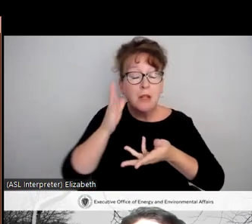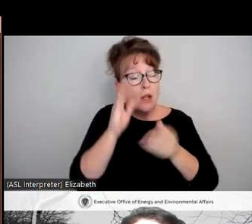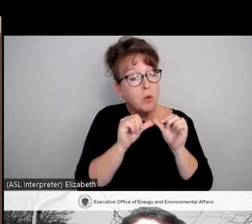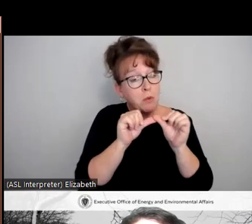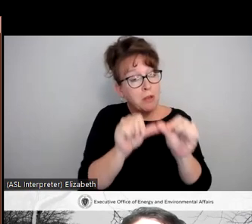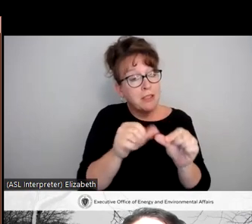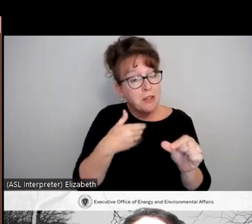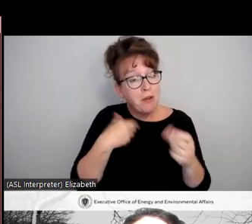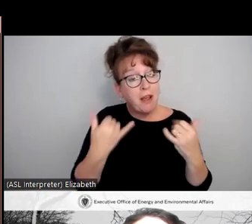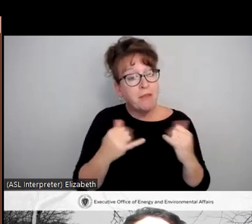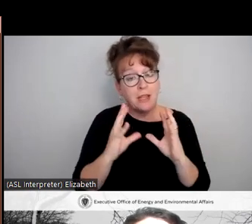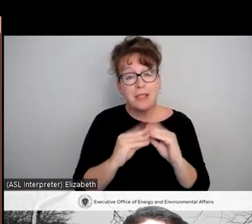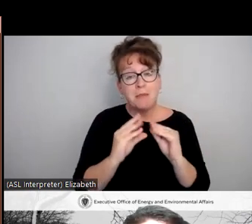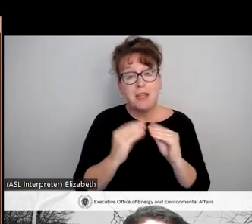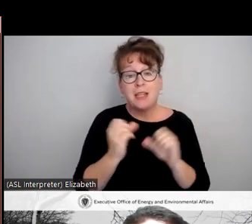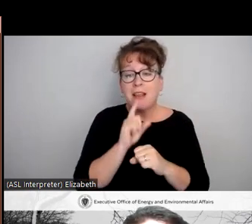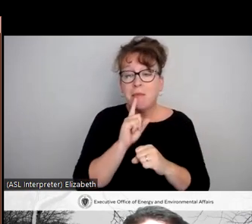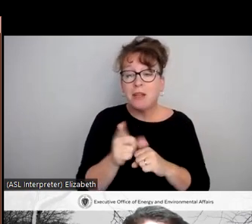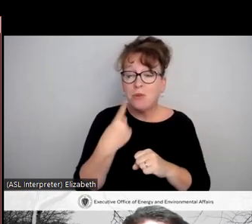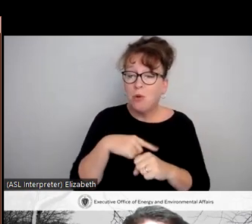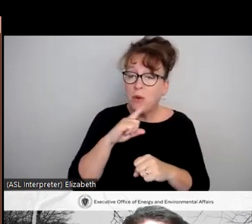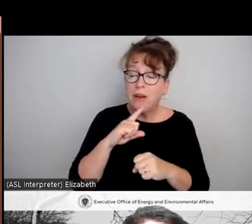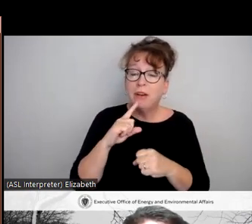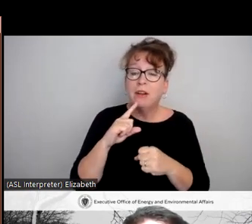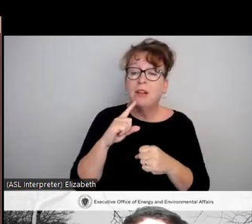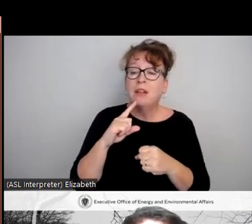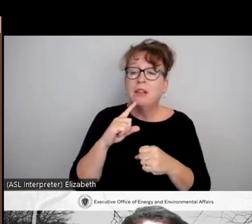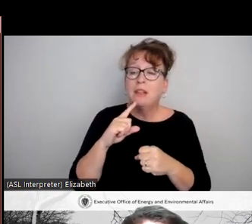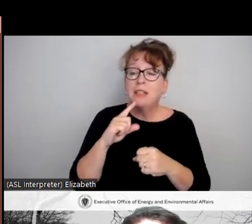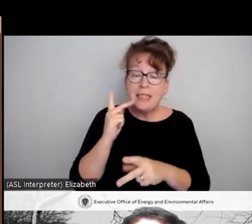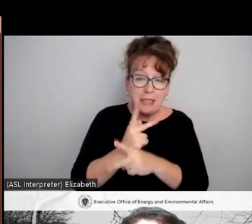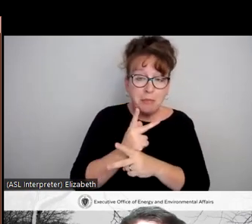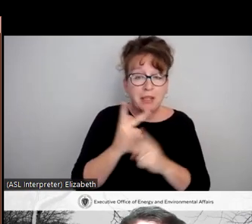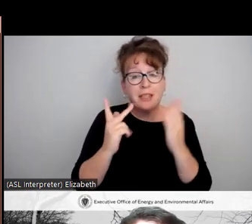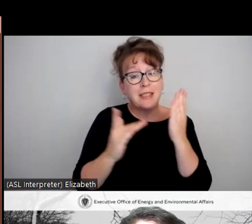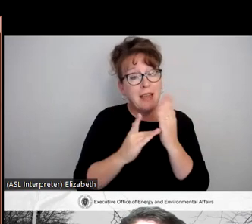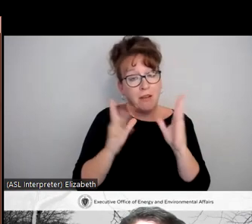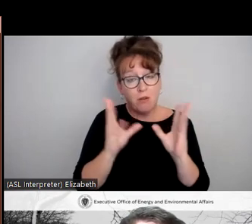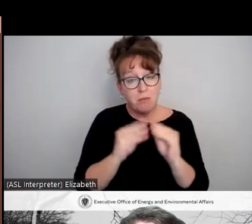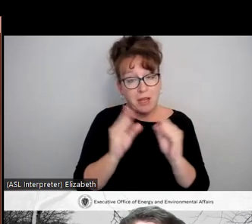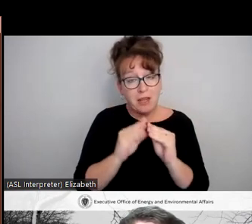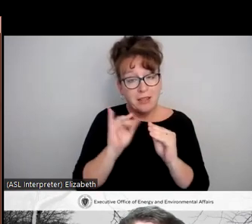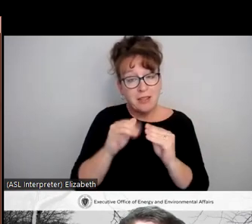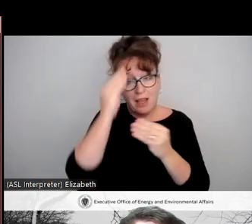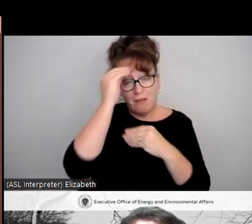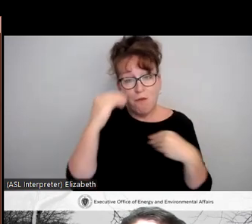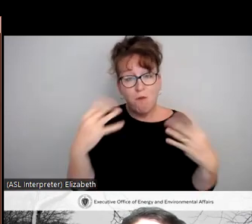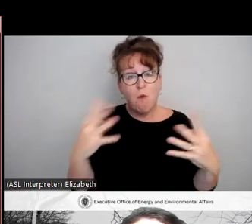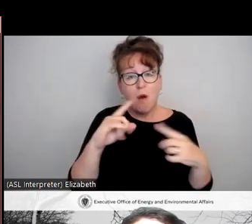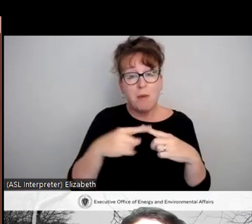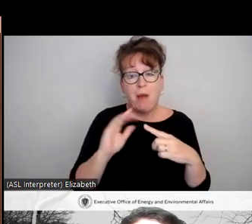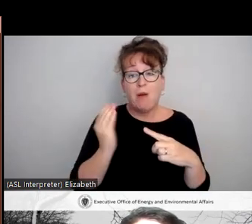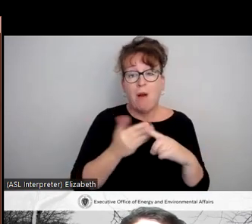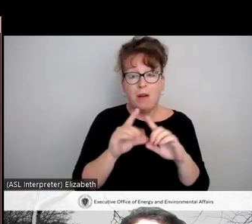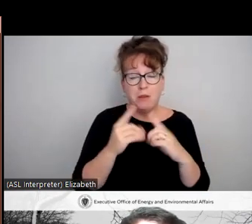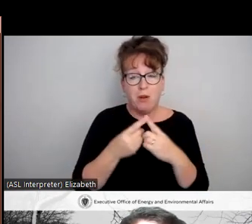que buscamos tener un diálogo donde nos aseguramos con Ah son no reuniones